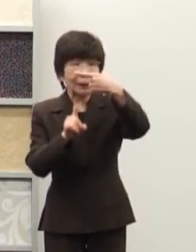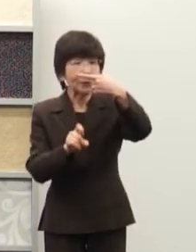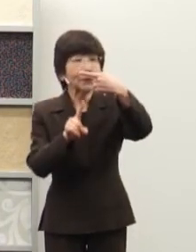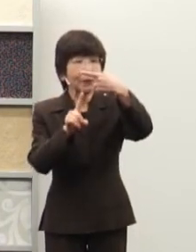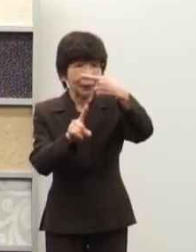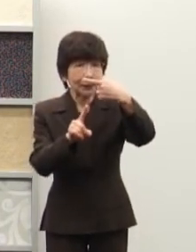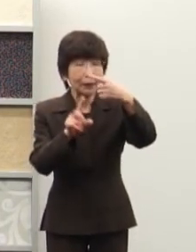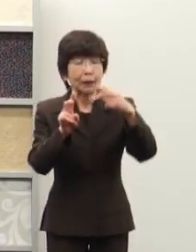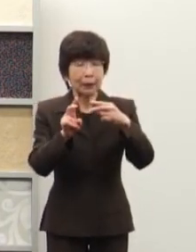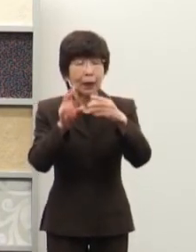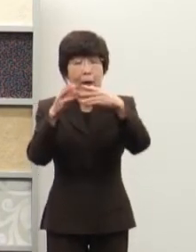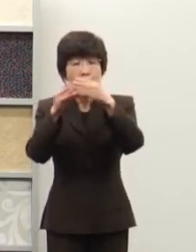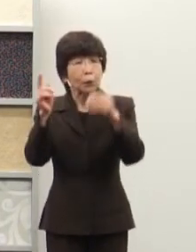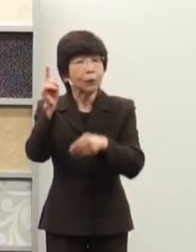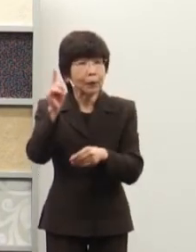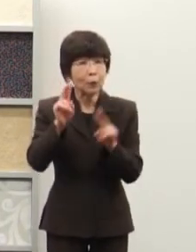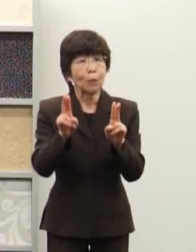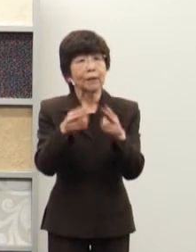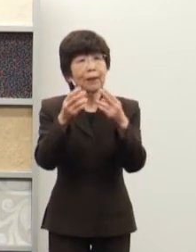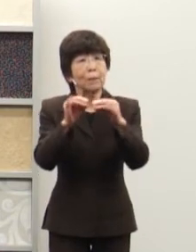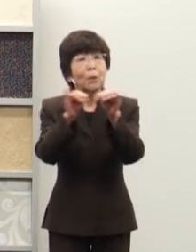専門チームがですね、知見を